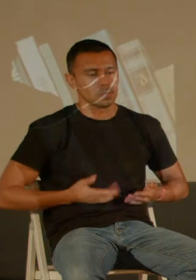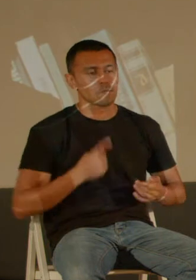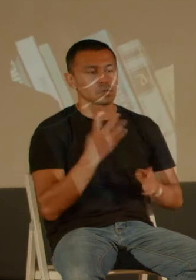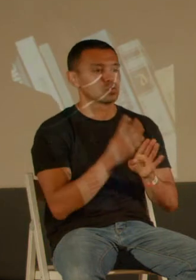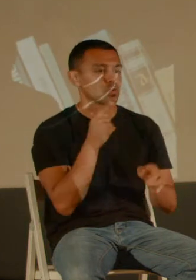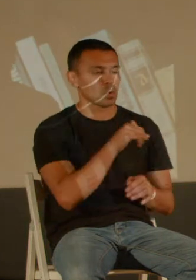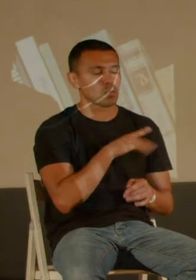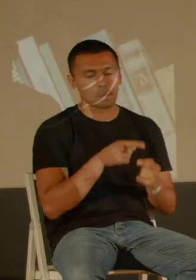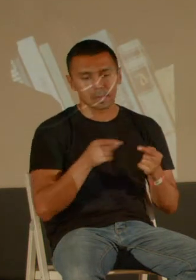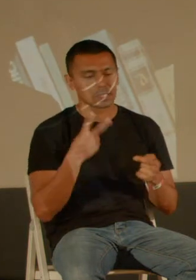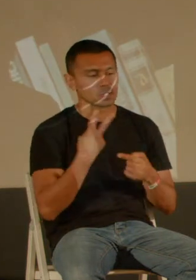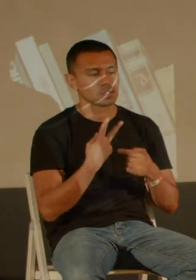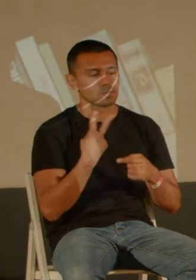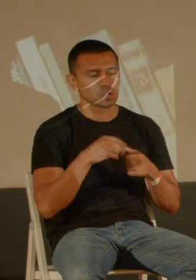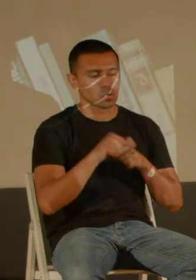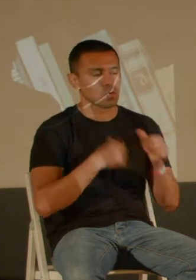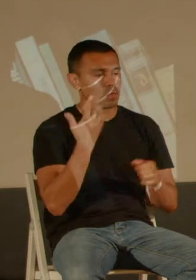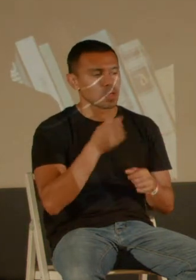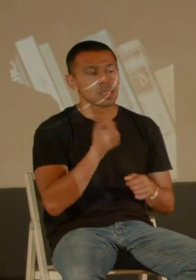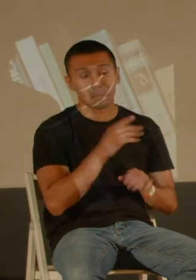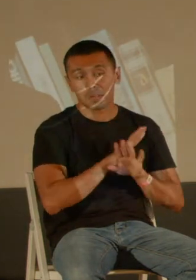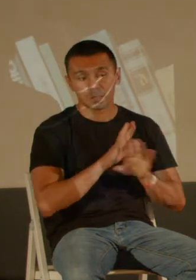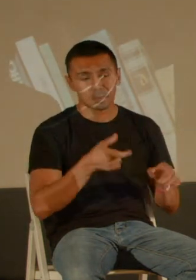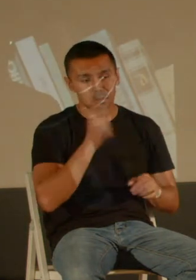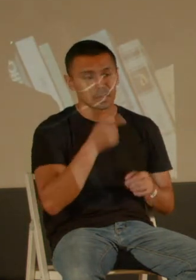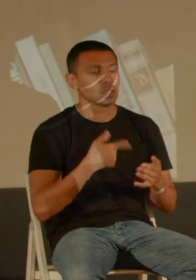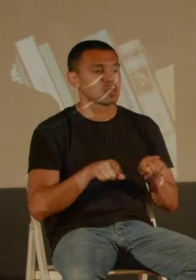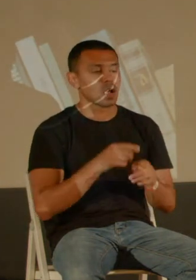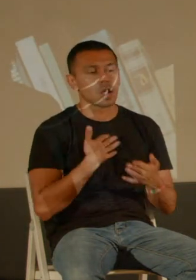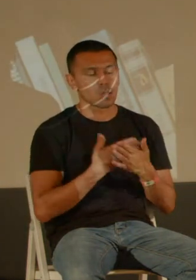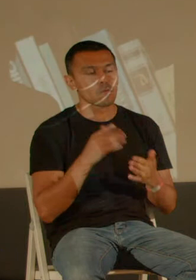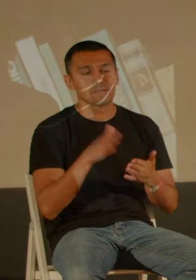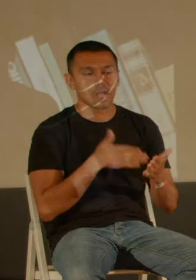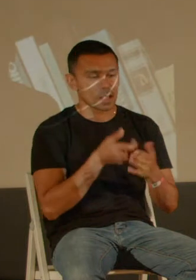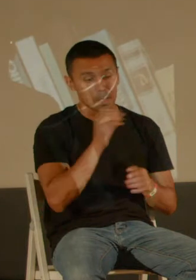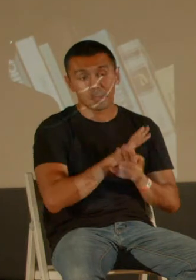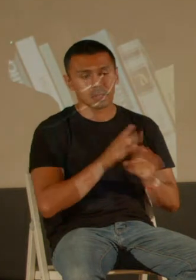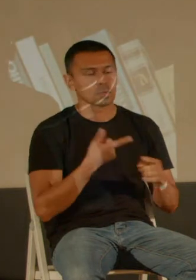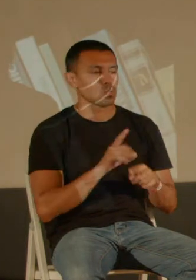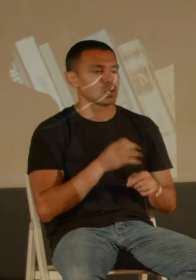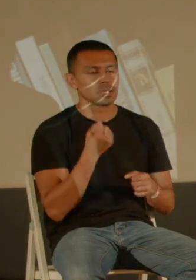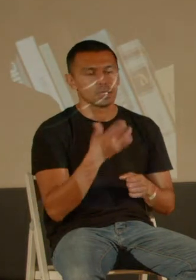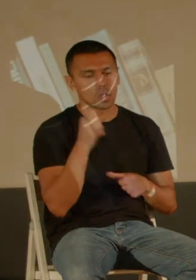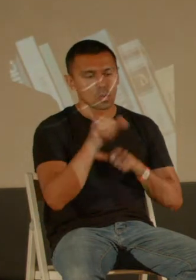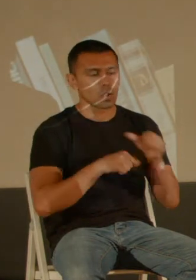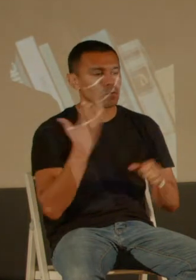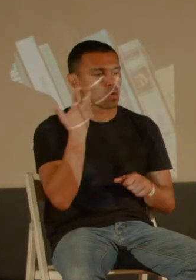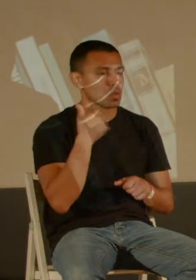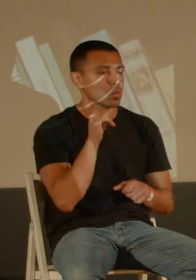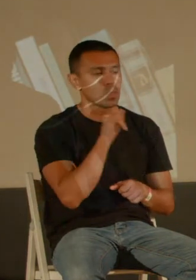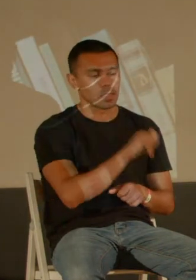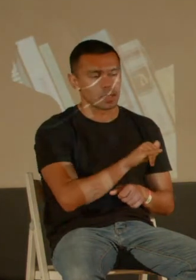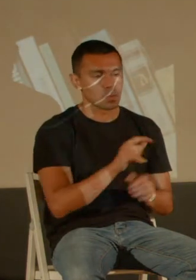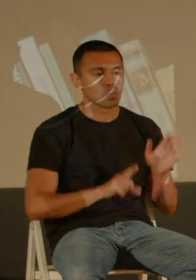в неї був період за ті 20 років, коли вона не пила так активно або взагалі не пила. Це було кілька років, коли в